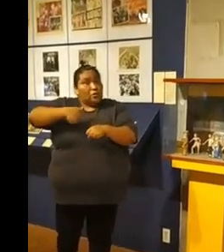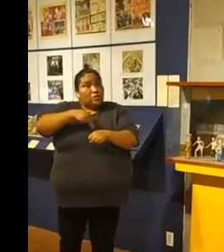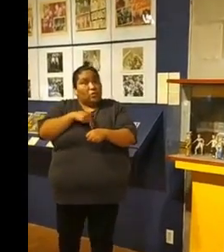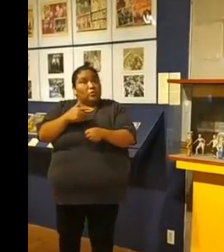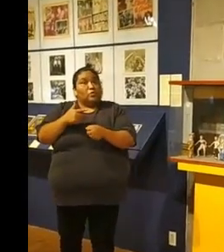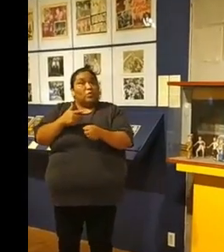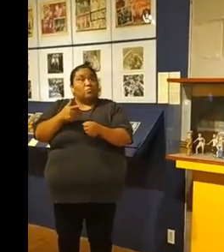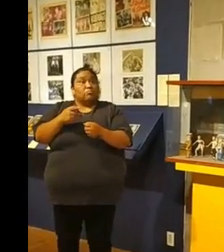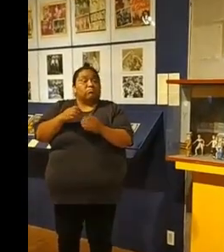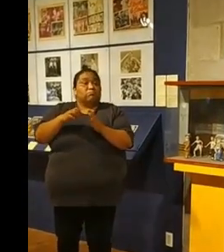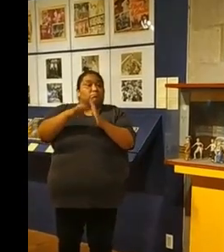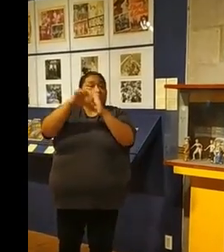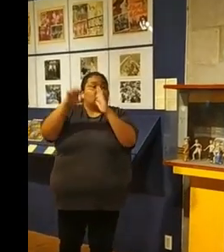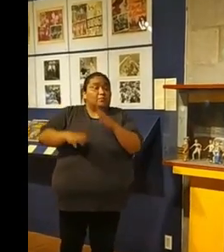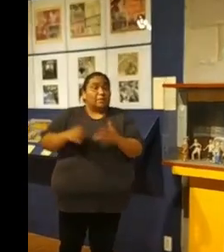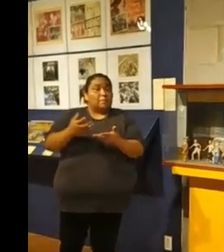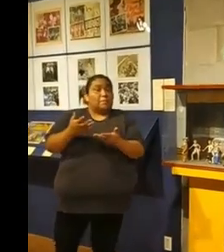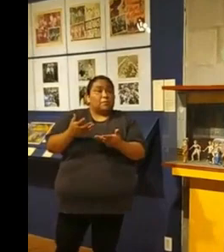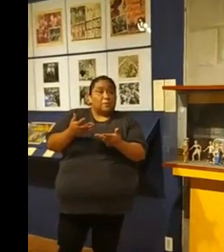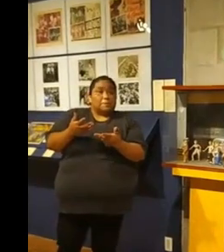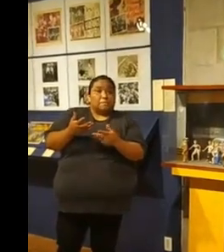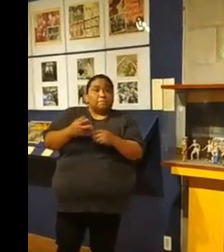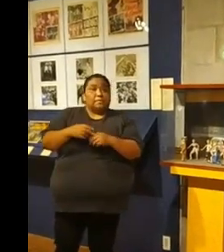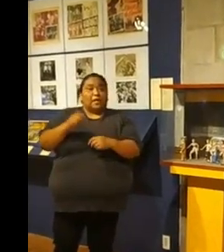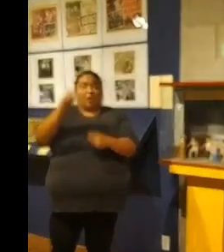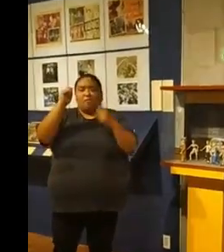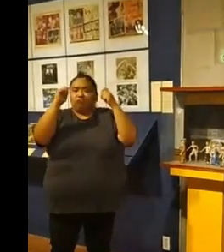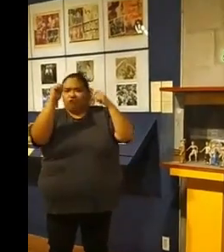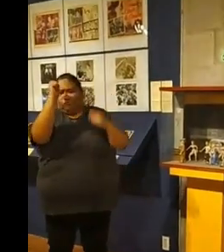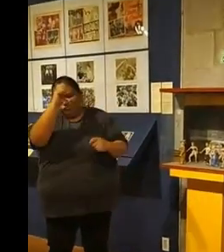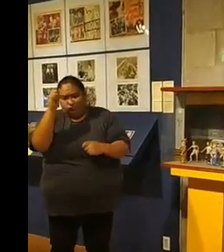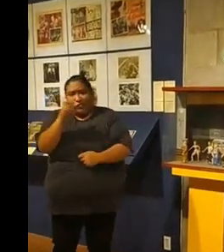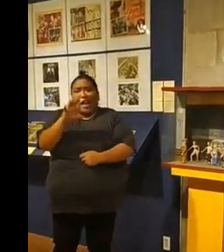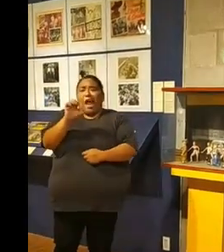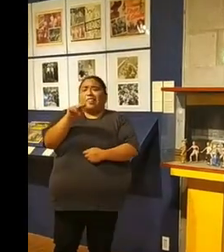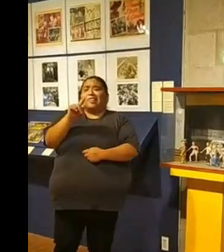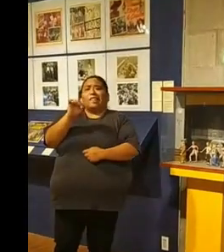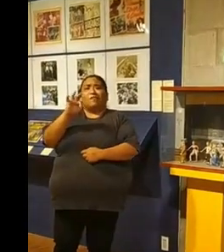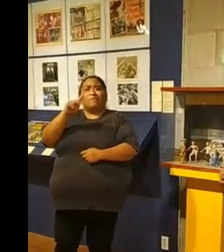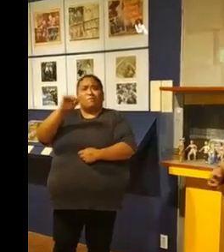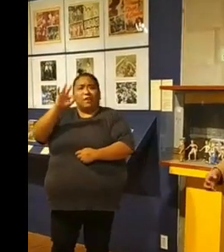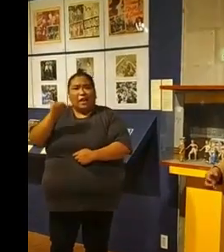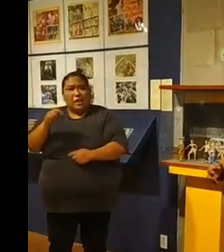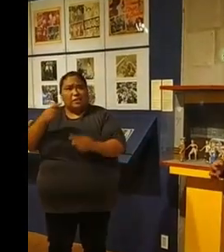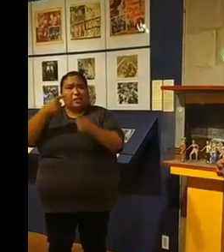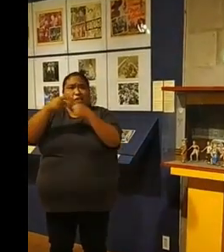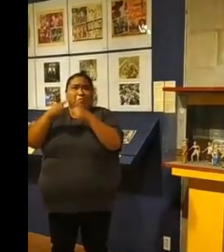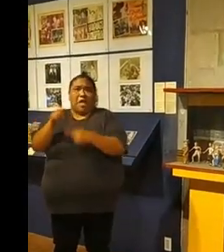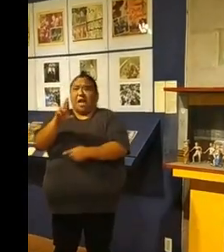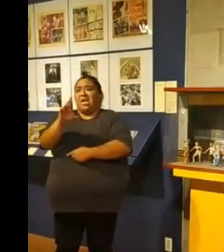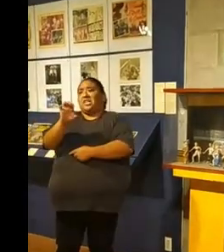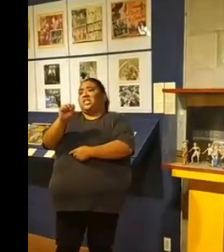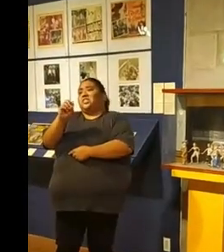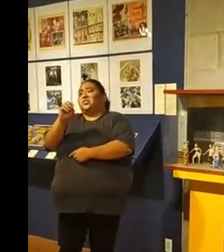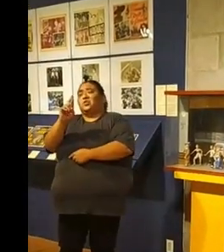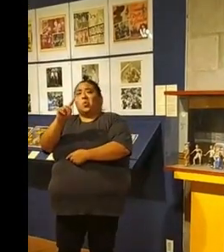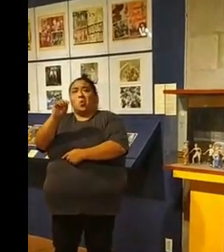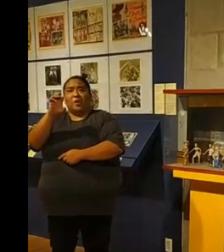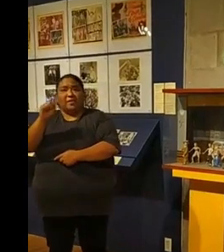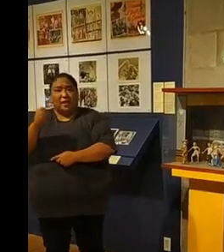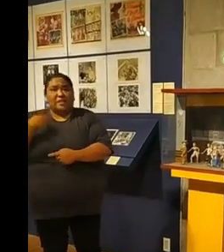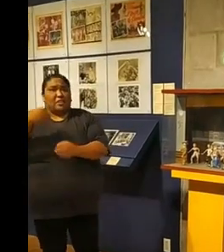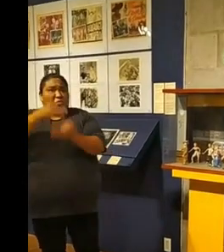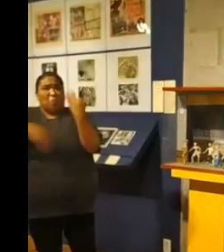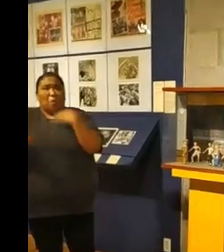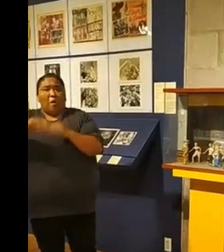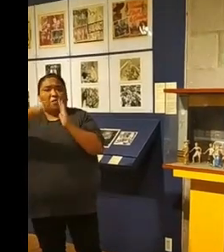época del oro, en la que vemos a Cantinflas, vemos a Tintán, vemos a Resortes, en estas películas en las